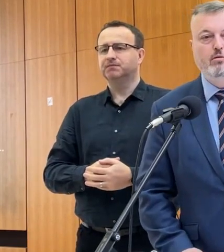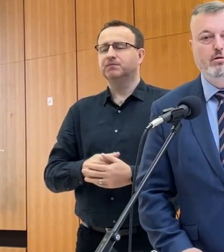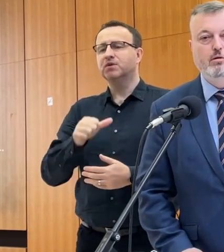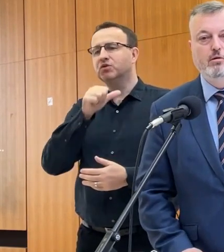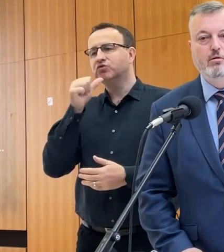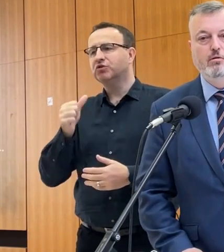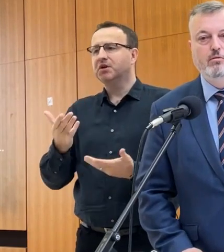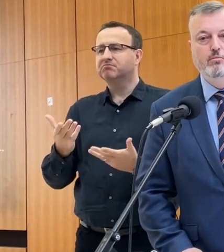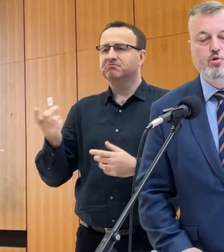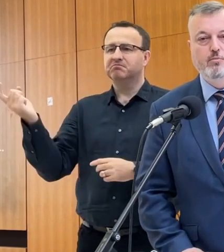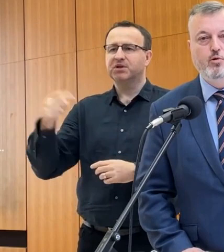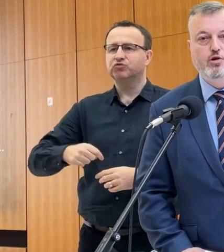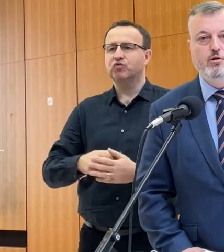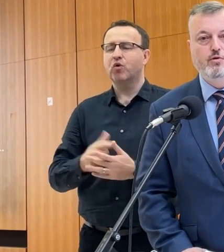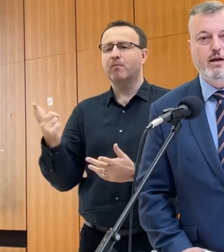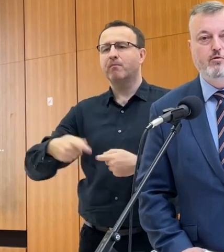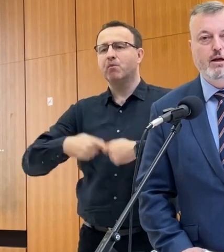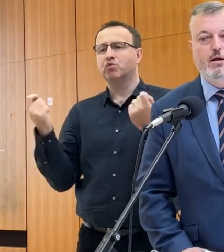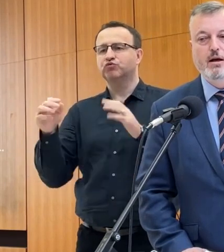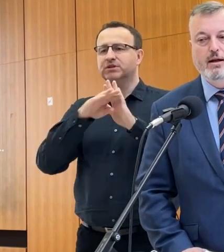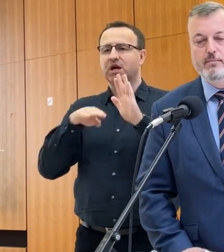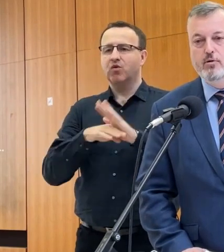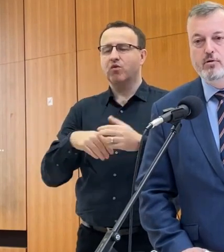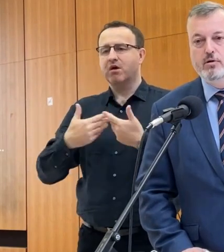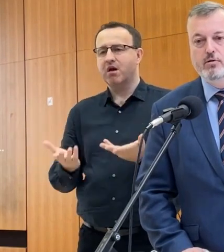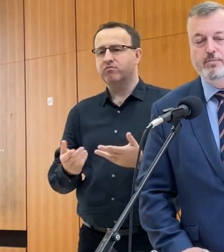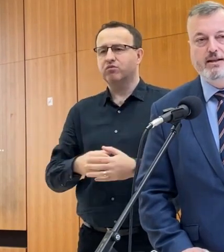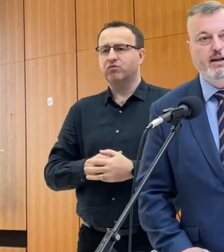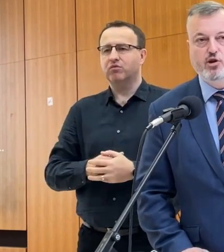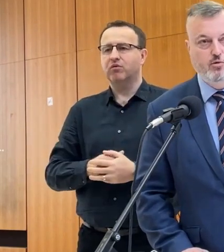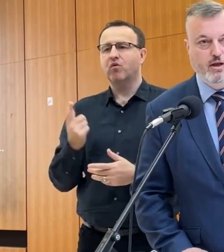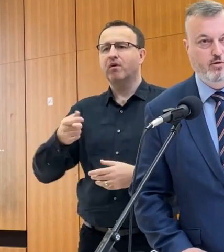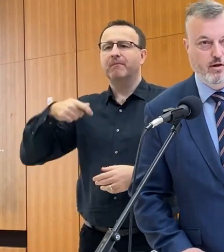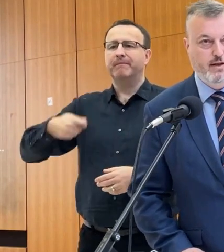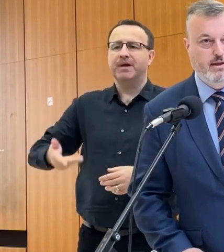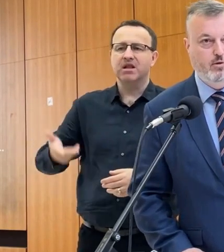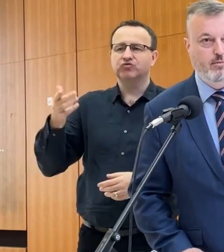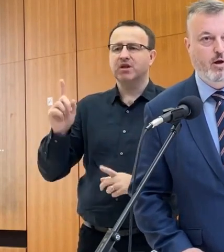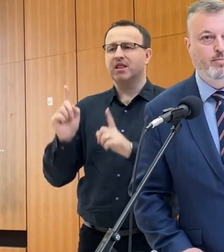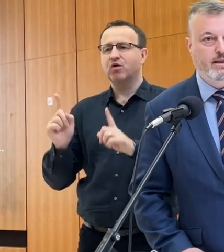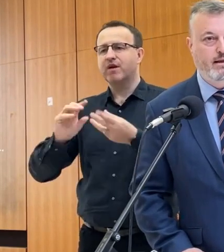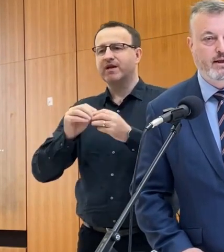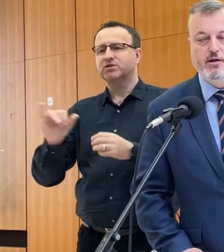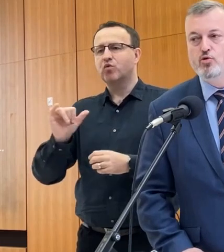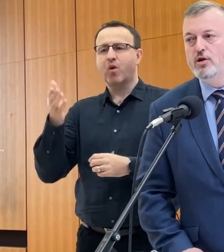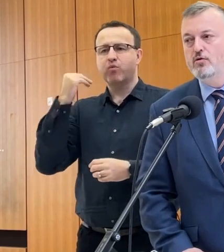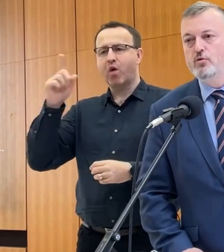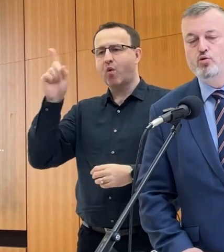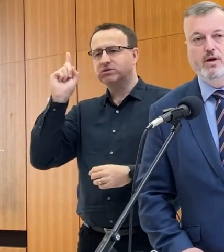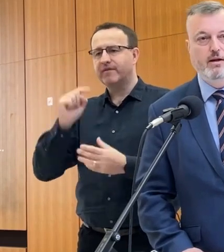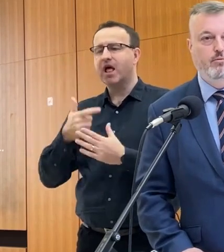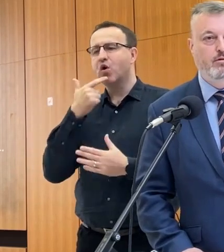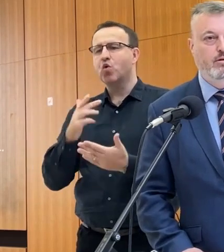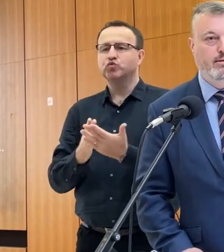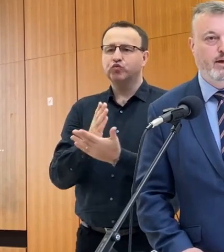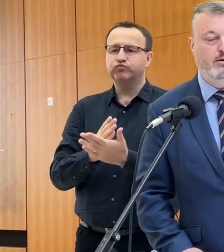došlo buď k porušeniu zákona, alebo k predraženiu niektorej veci, ktorá bola obstarávaná, či už ako